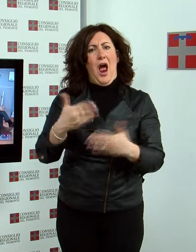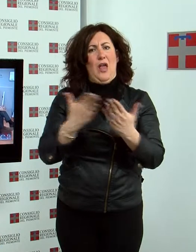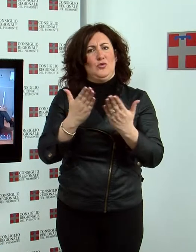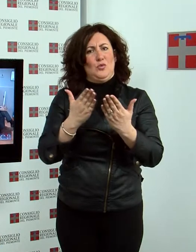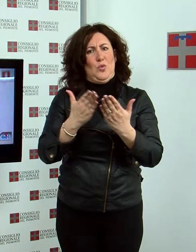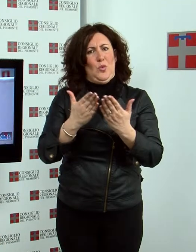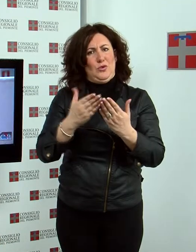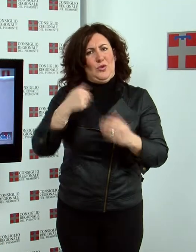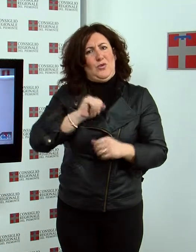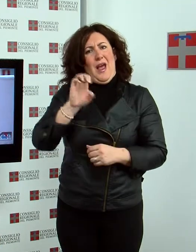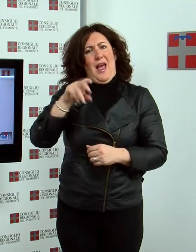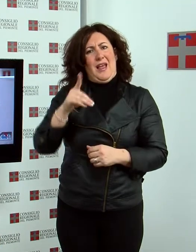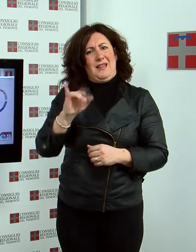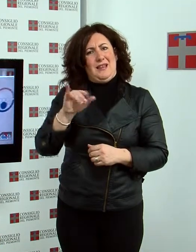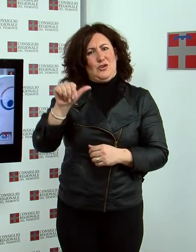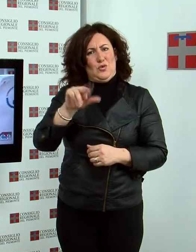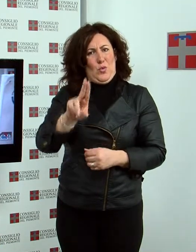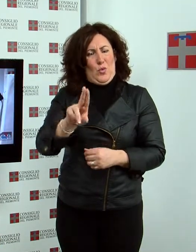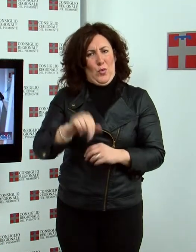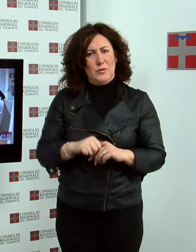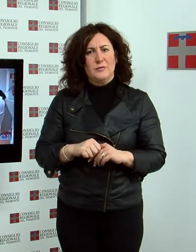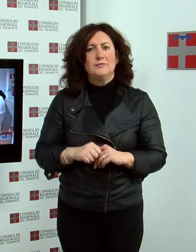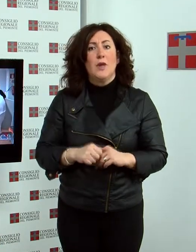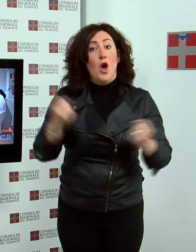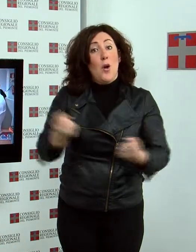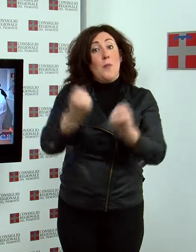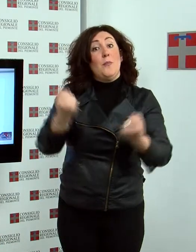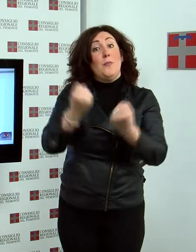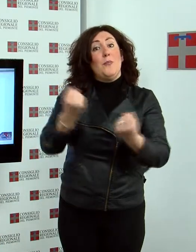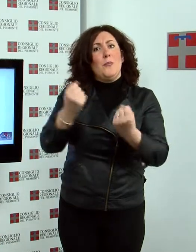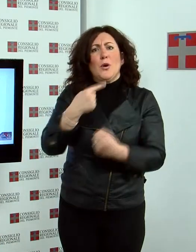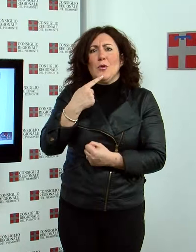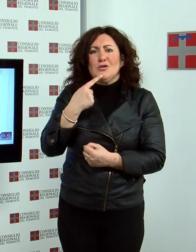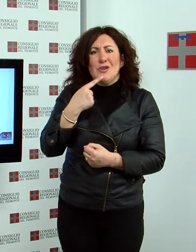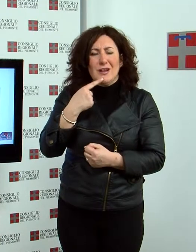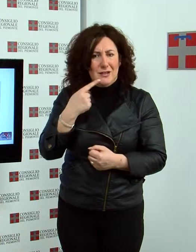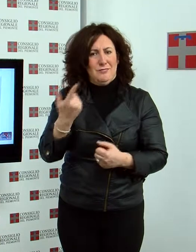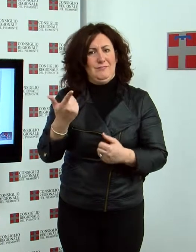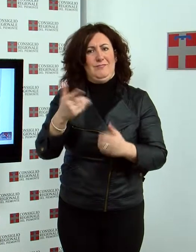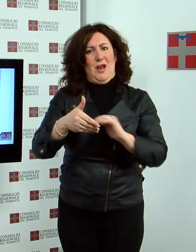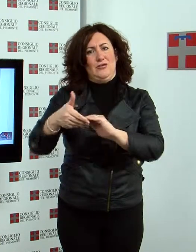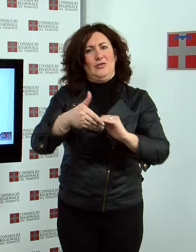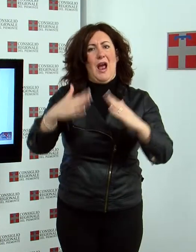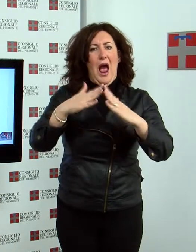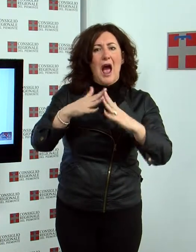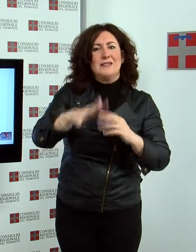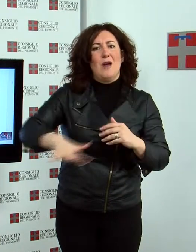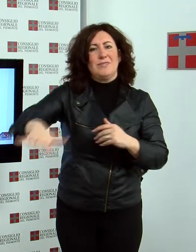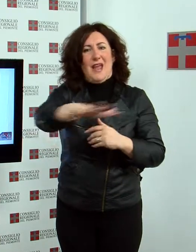universitario del Piemonte EDISU. Il progetto, promosso dalla Commissione Case e Ambiente della Consulta Regionale dei Giovani con EDISU, AMIAT e Comune